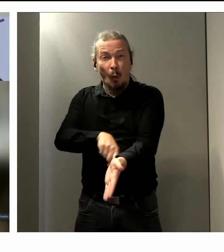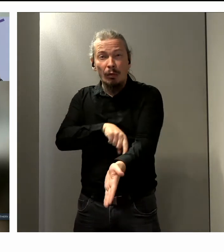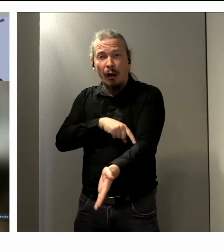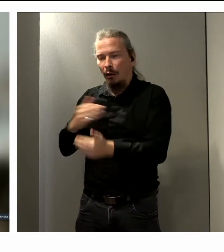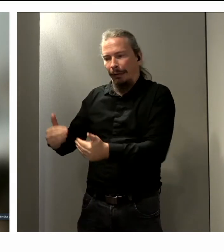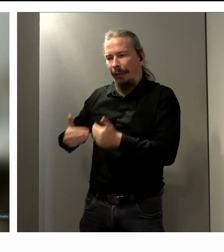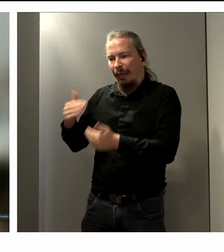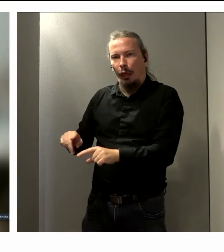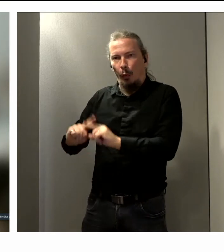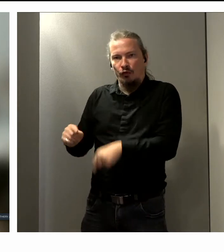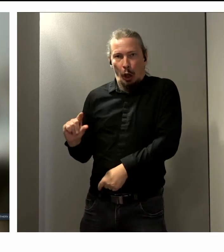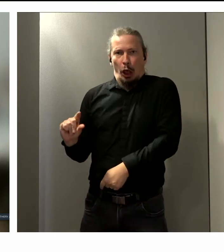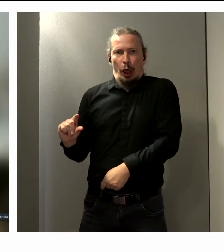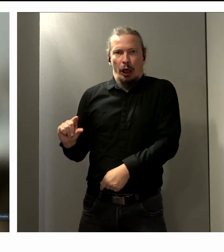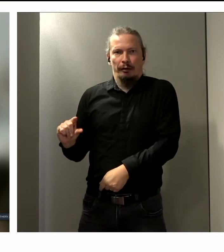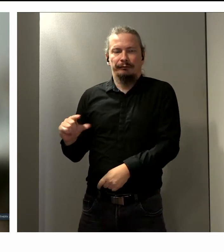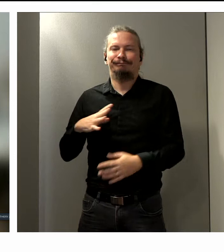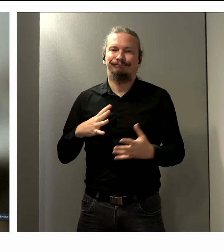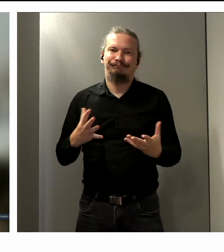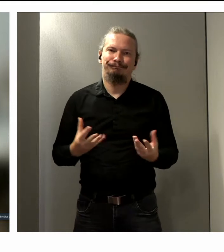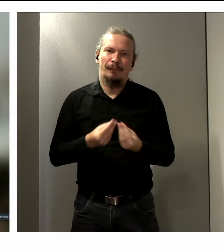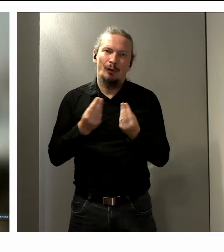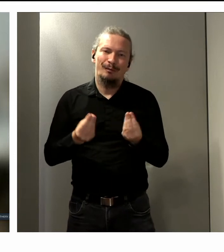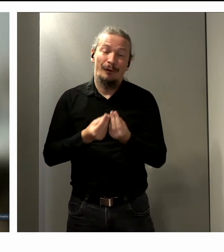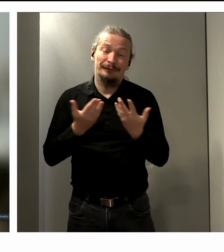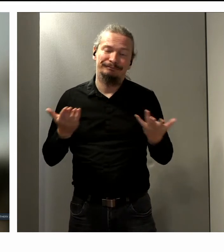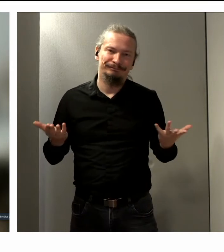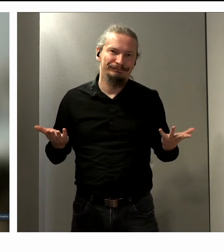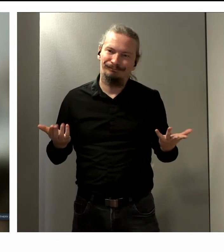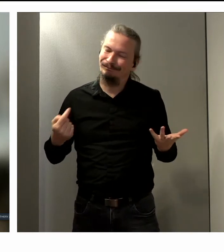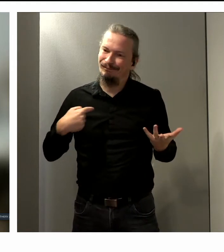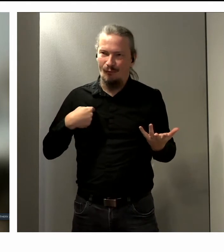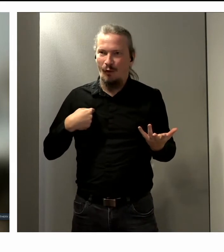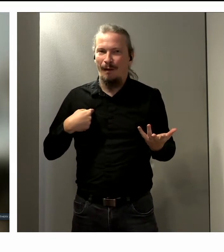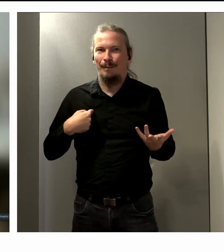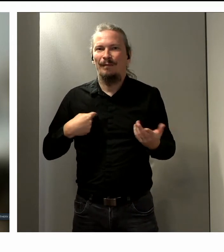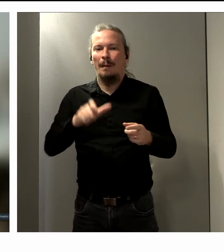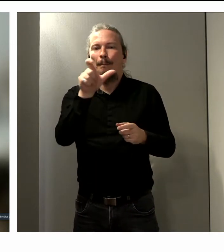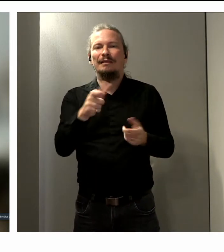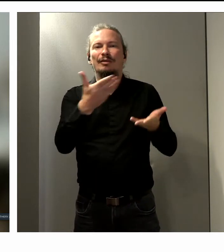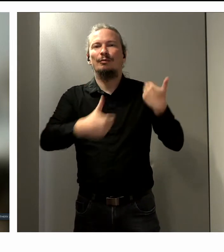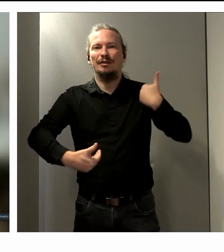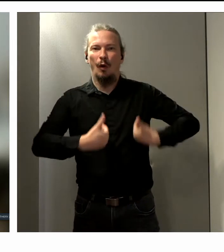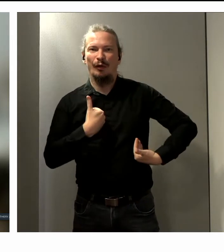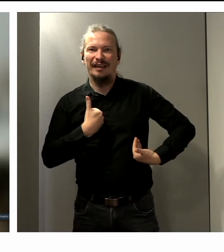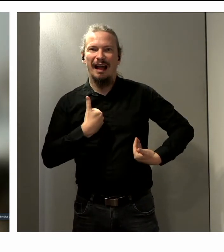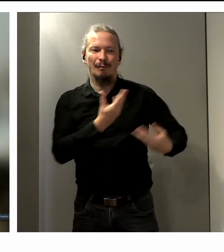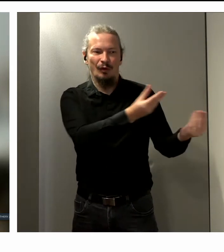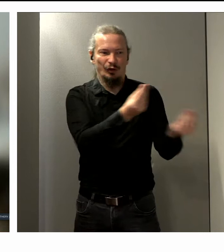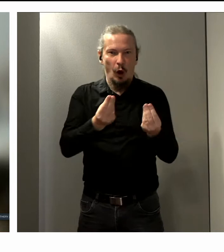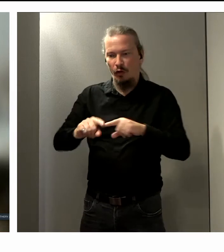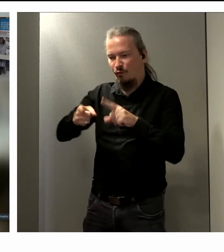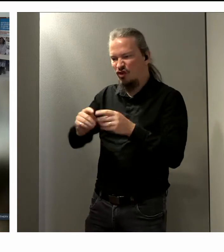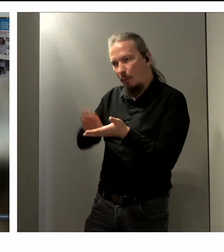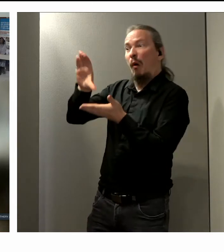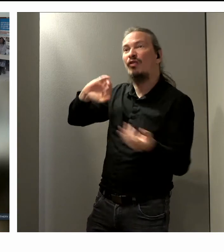années. Malheureusement, je ne suis pas sûr que beaucoup de personnes en situation de handicap puissent changer ça, puisque ça dépend